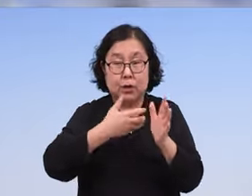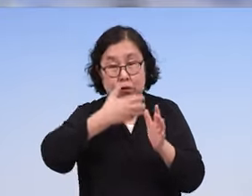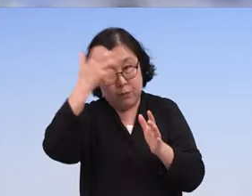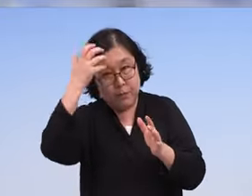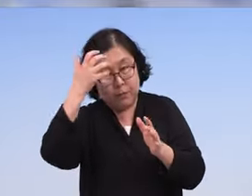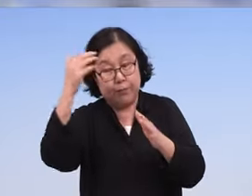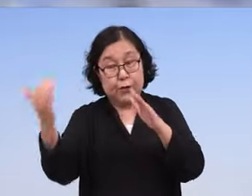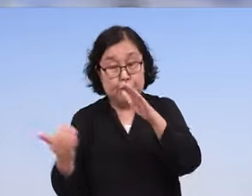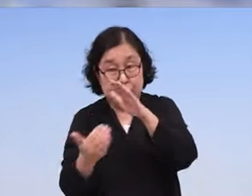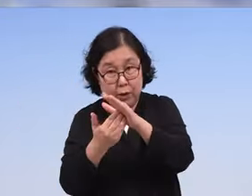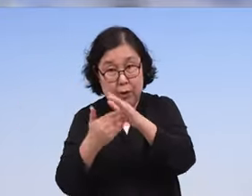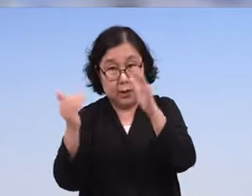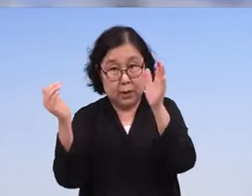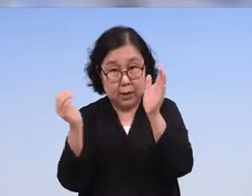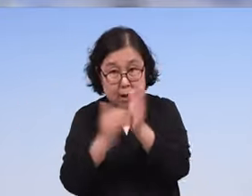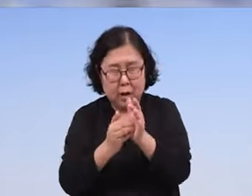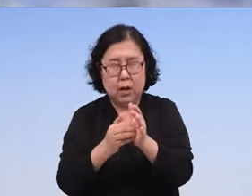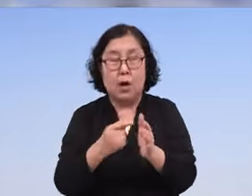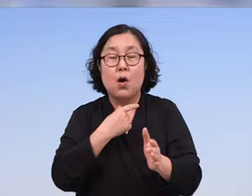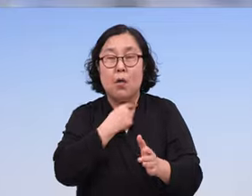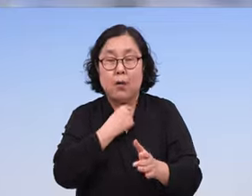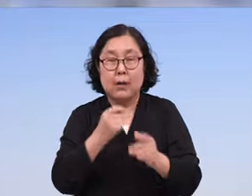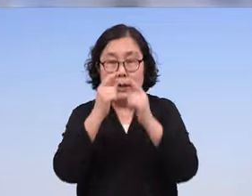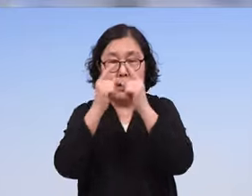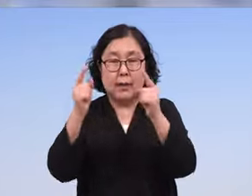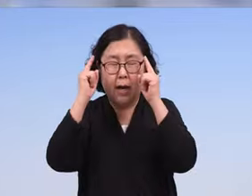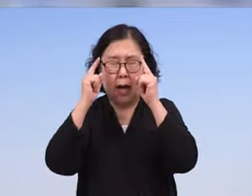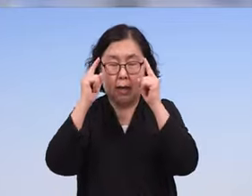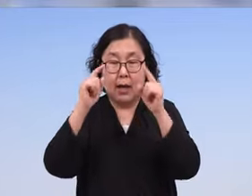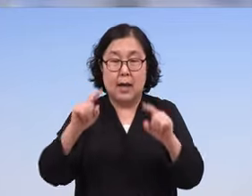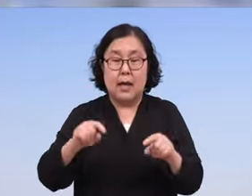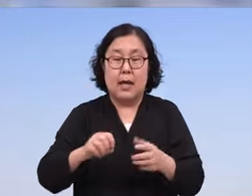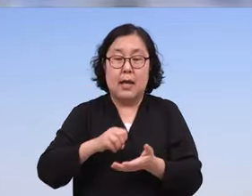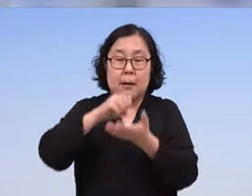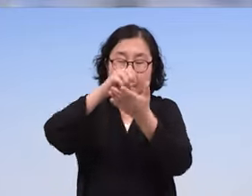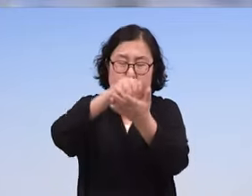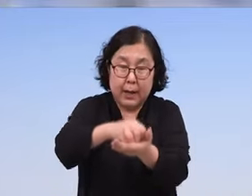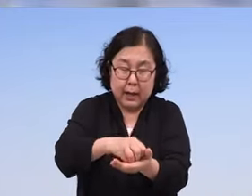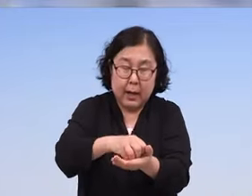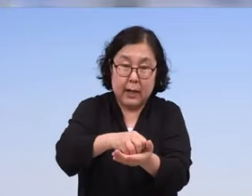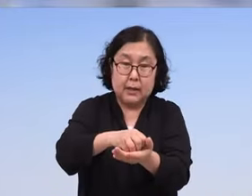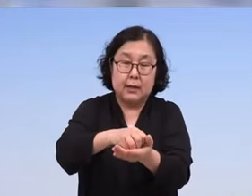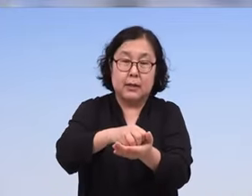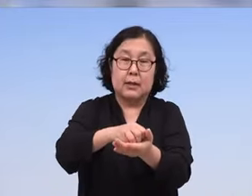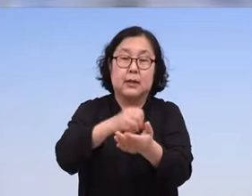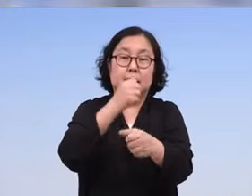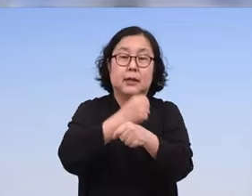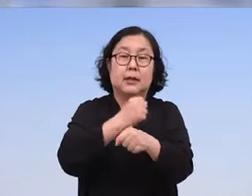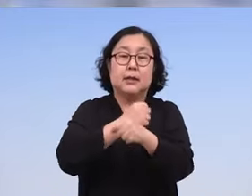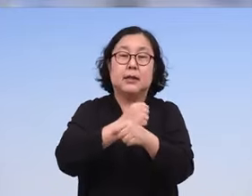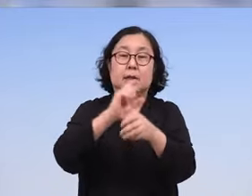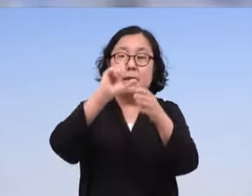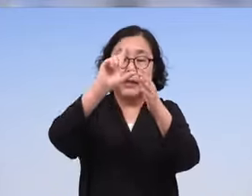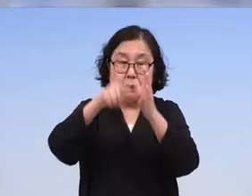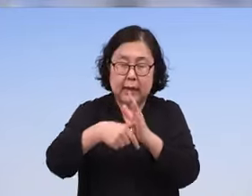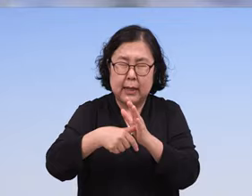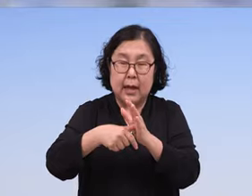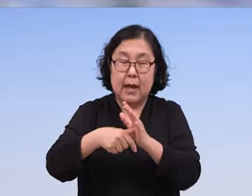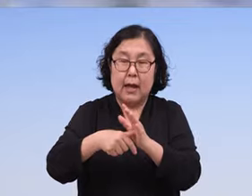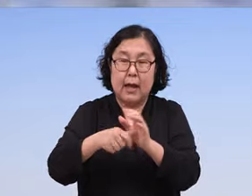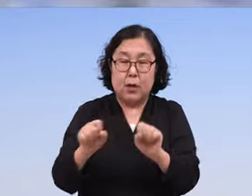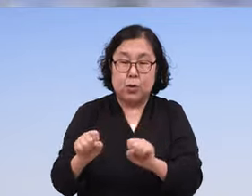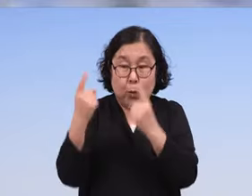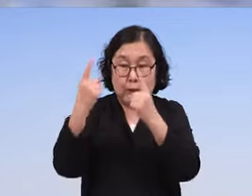순간이잖아. 그런데 있잖아, 원하는 대학에 들어가는 꿈이 이루어지는 그 순간에 바로 해야 되는 게 꿈 넘어